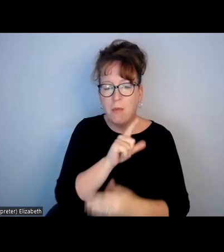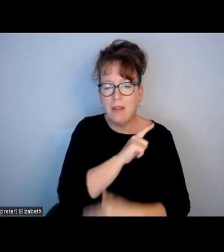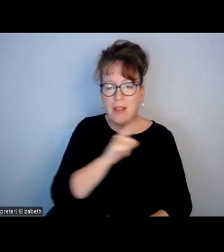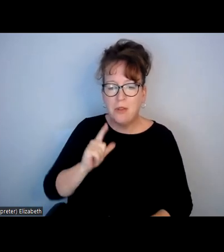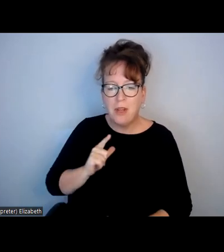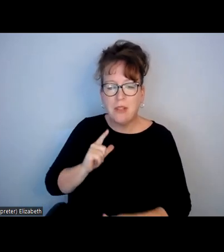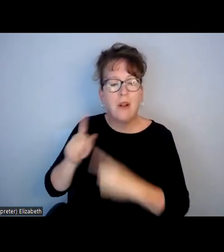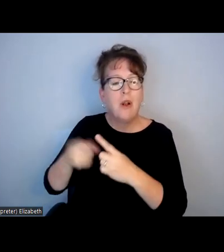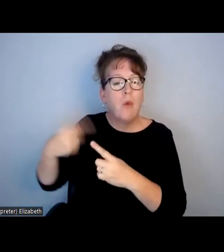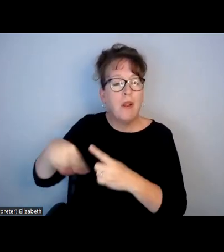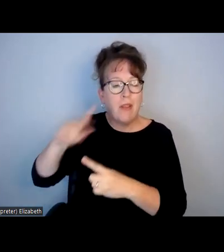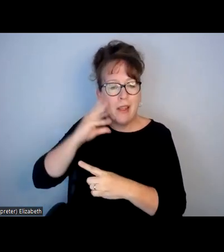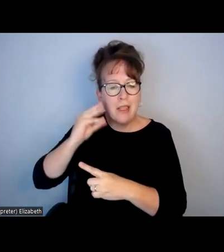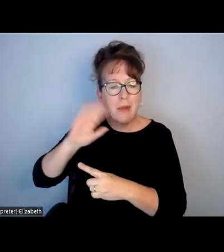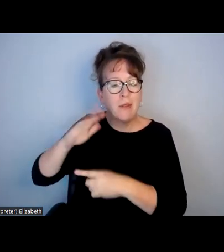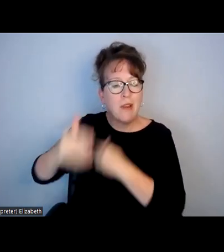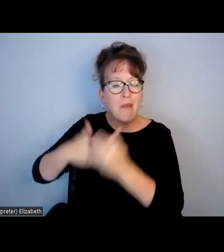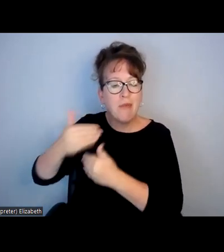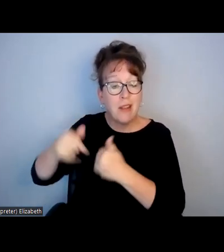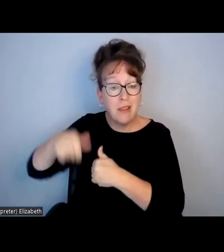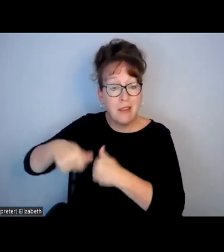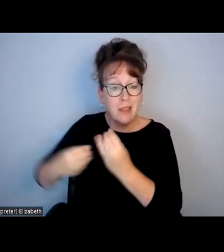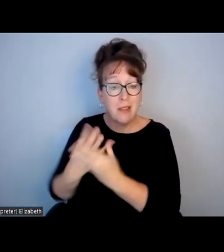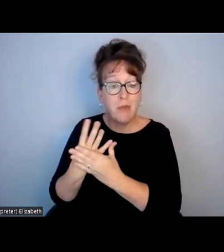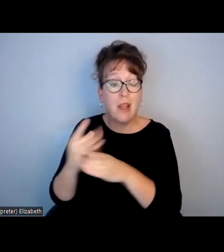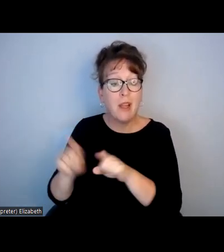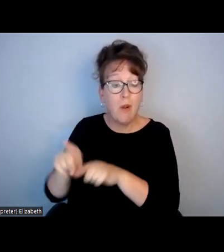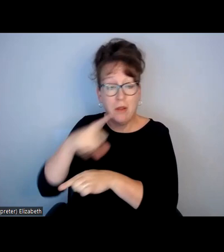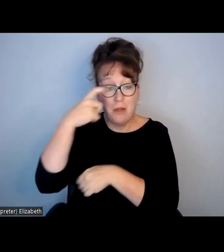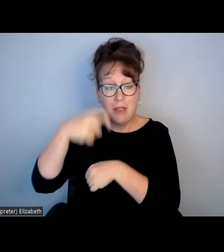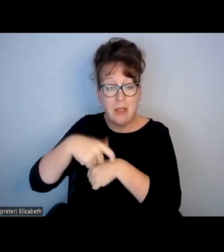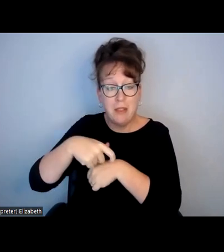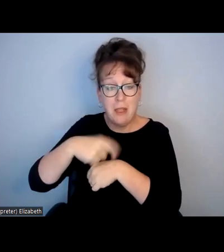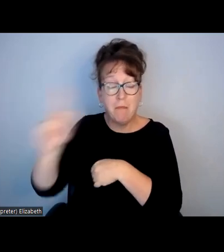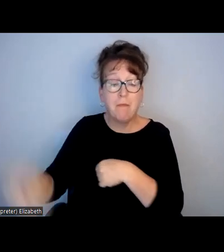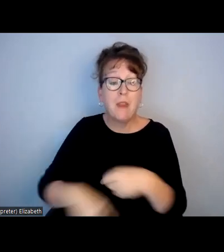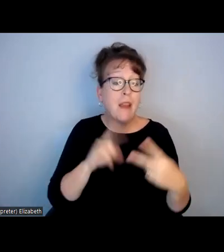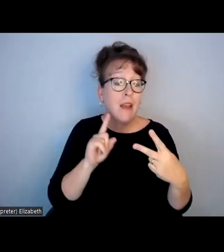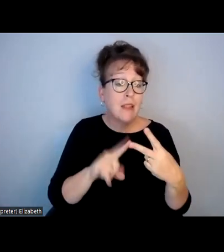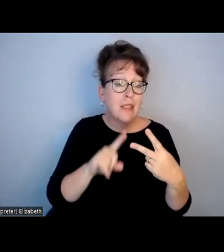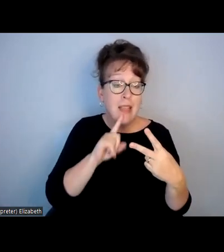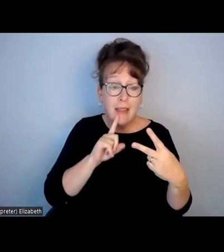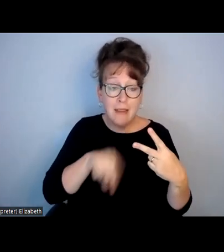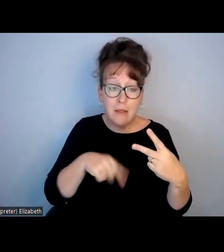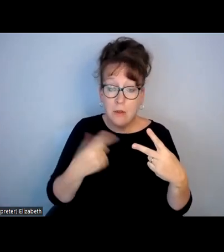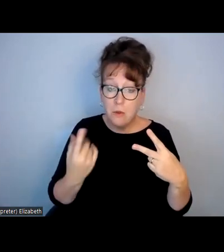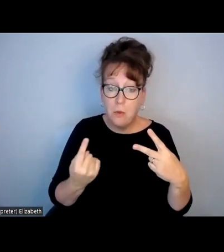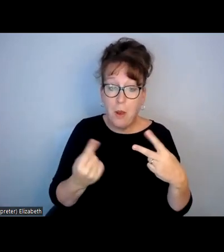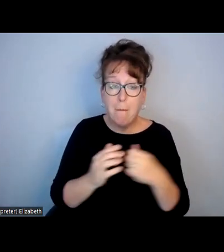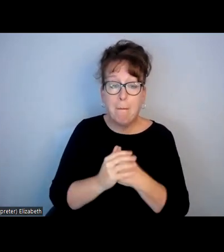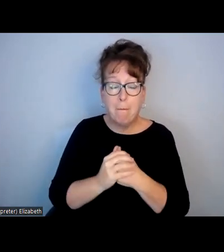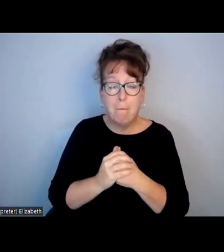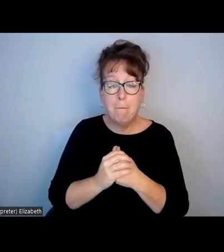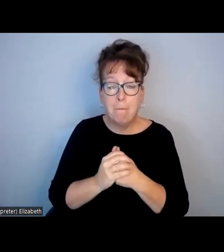las recomendaciones que esta comisión haga para entonces ellos aplicarlas a esa legislatura o